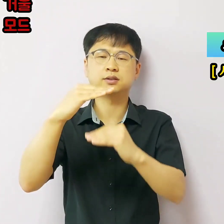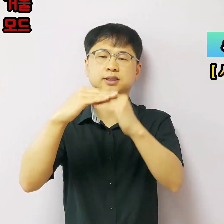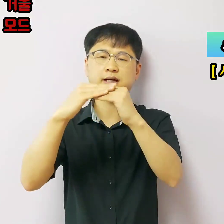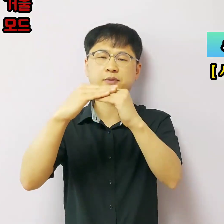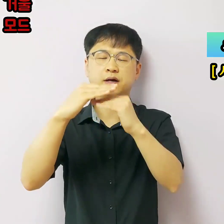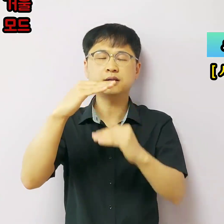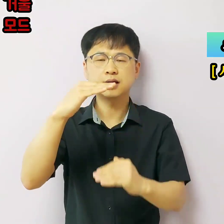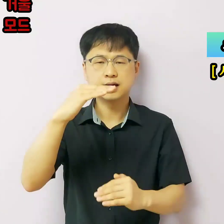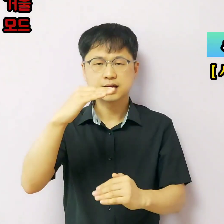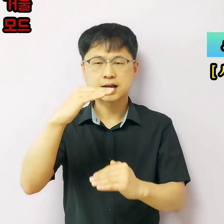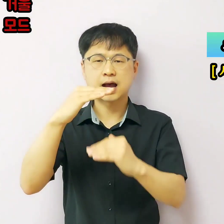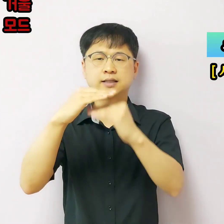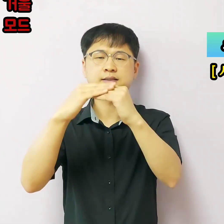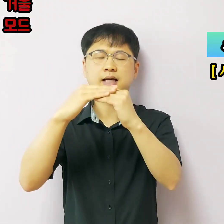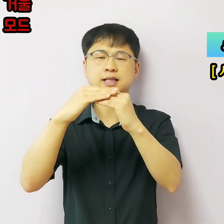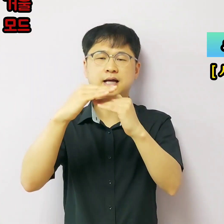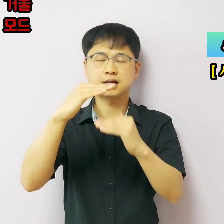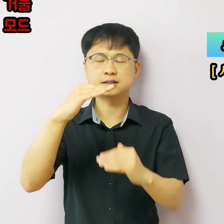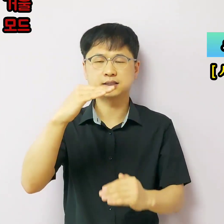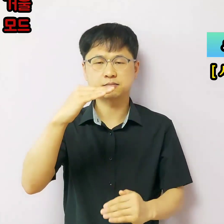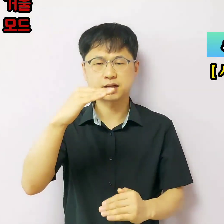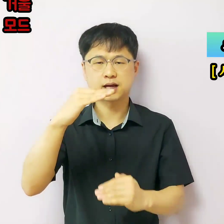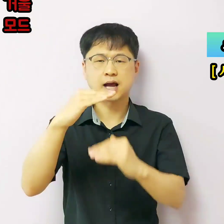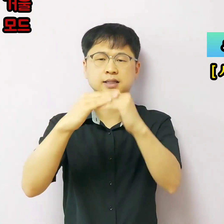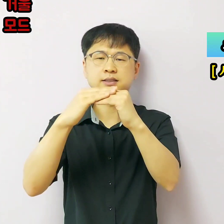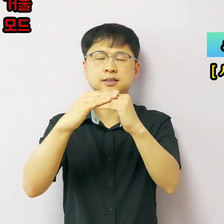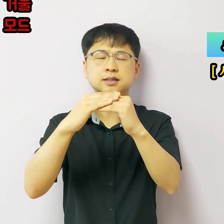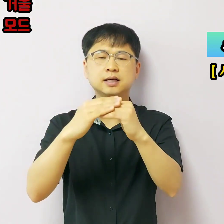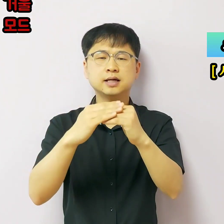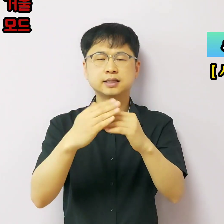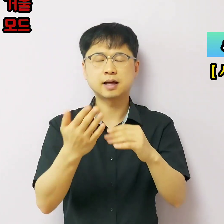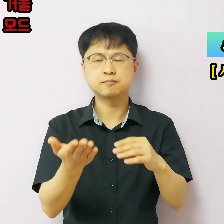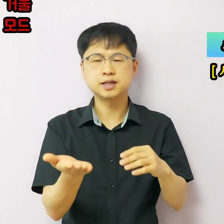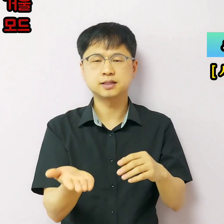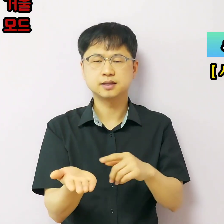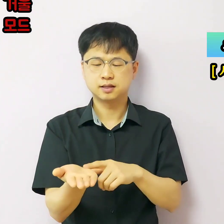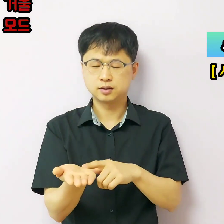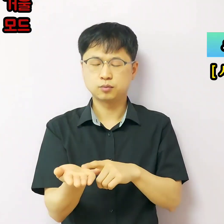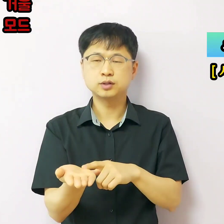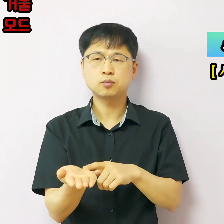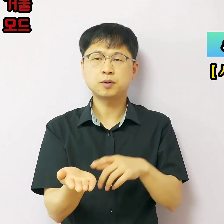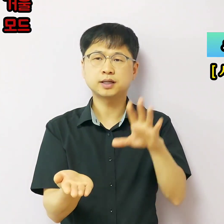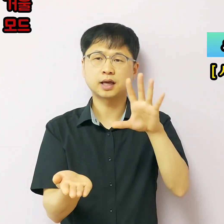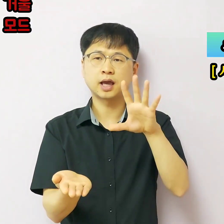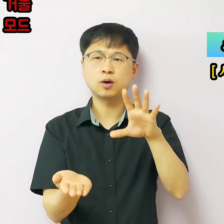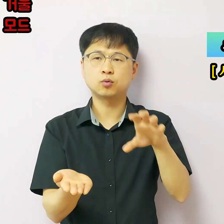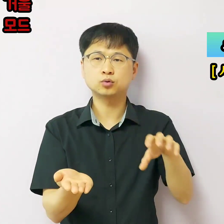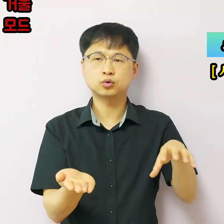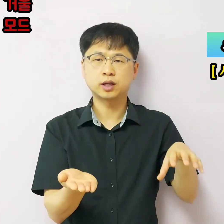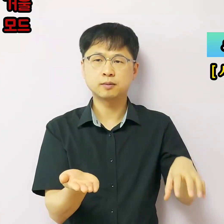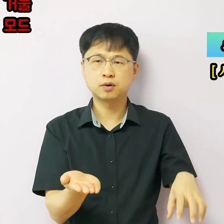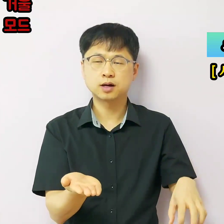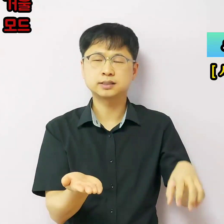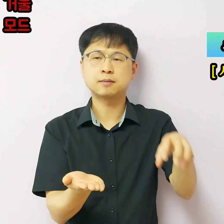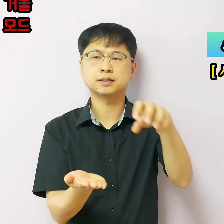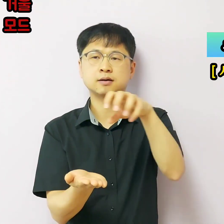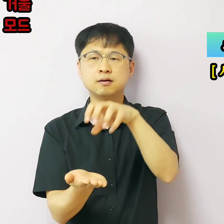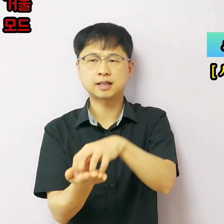차오르듯이 하면 가득 차다라는 뜻입니다. 가득 담긴, 왼손바닥에 오른손에 뭔가를 잡아서